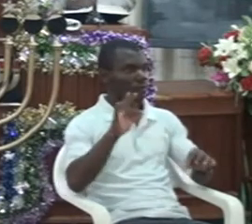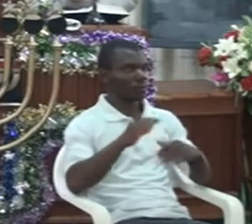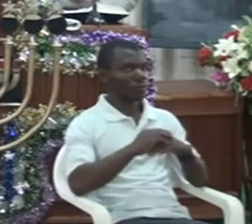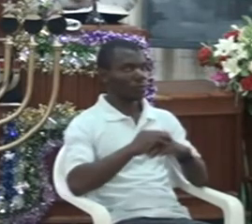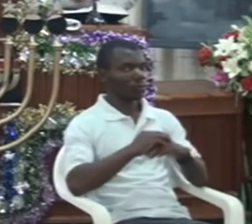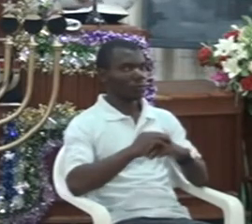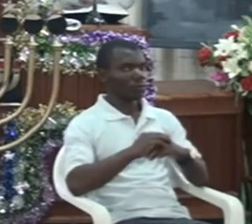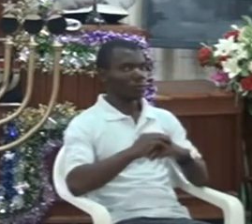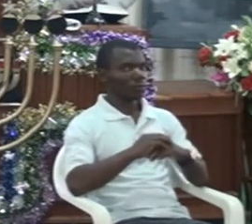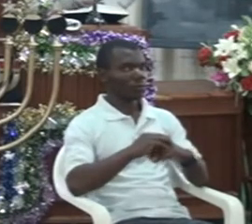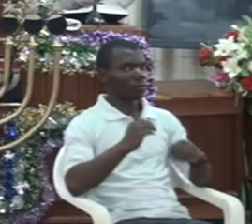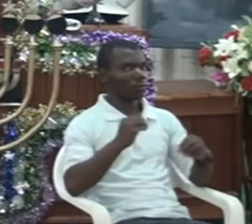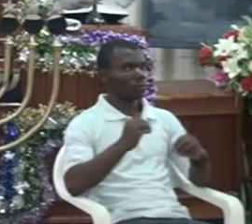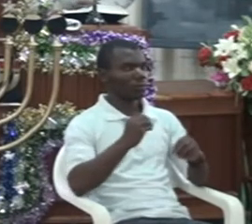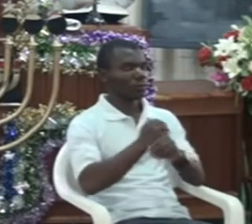Saint-Esprit.